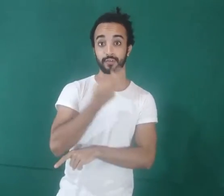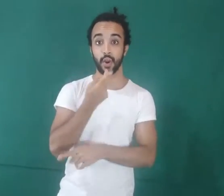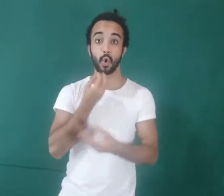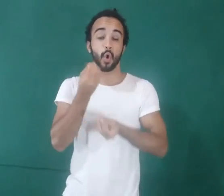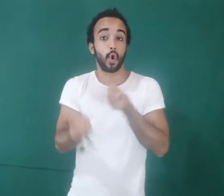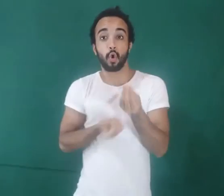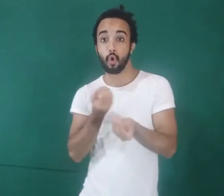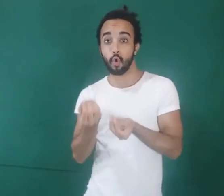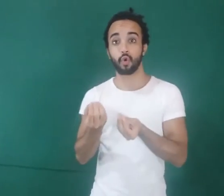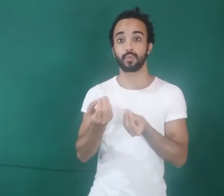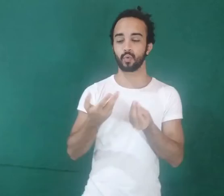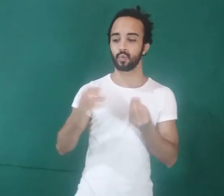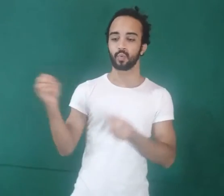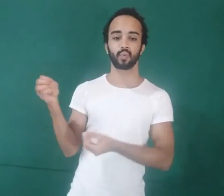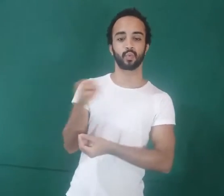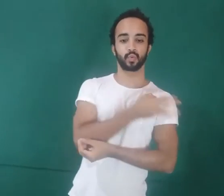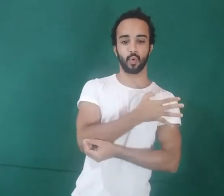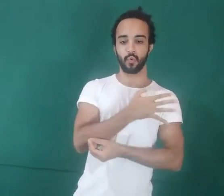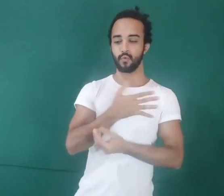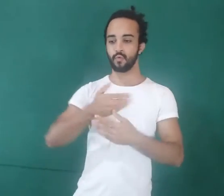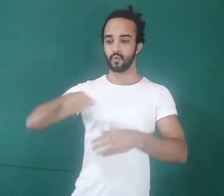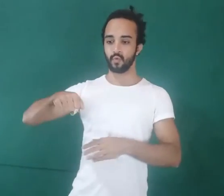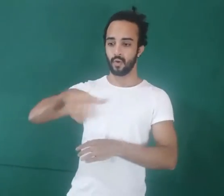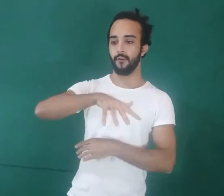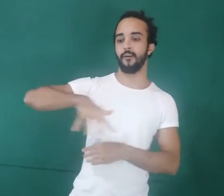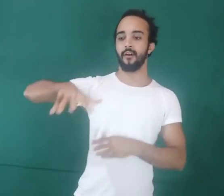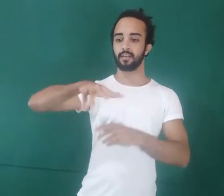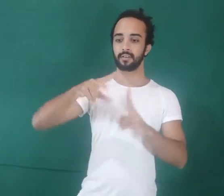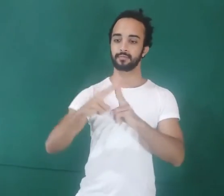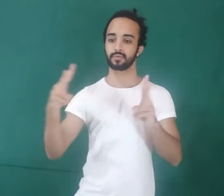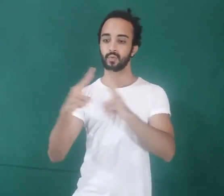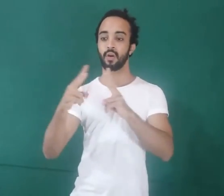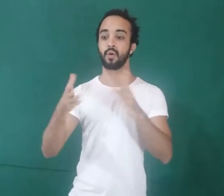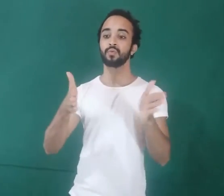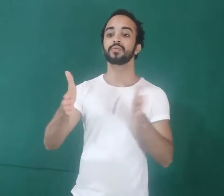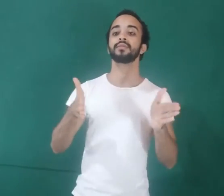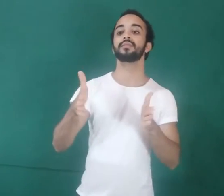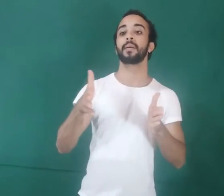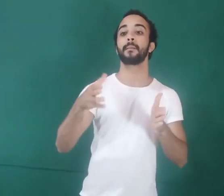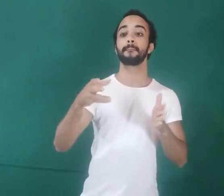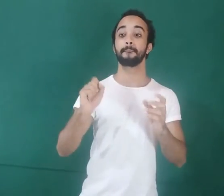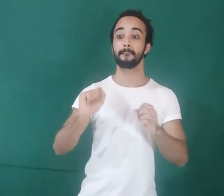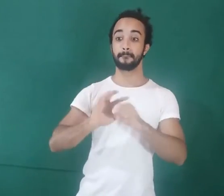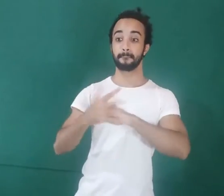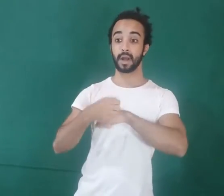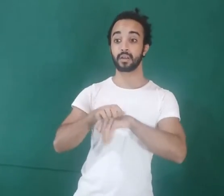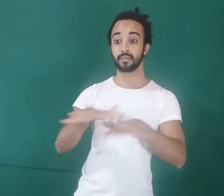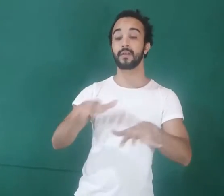que estava esse novo campo digital durante a pandemia. E aí Flávia falou, gente, a gente sabe que a